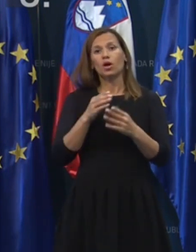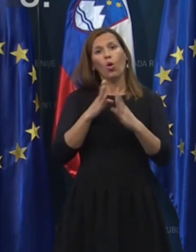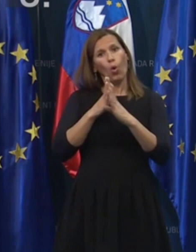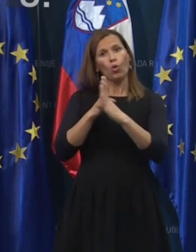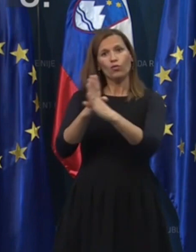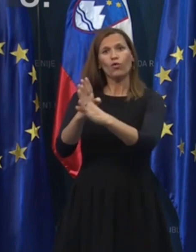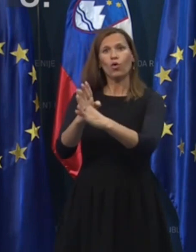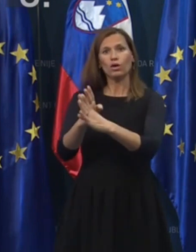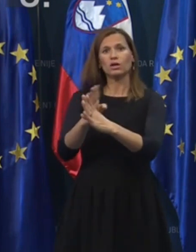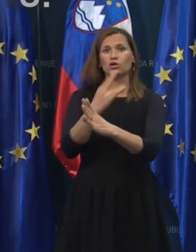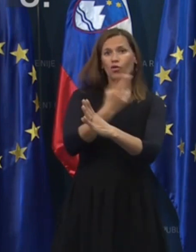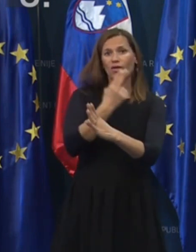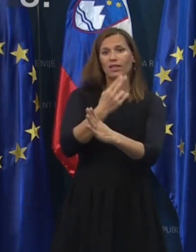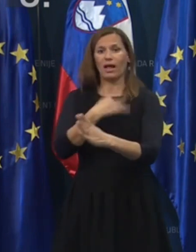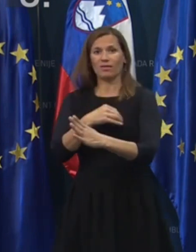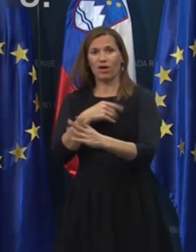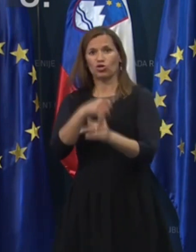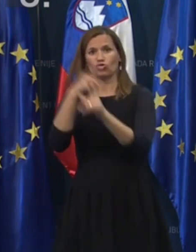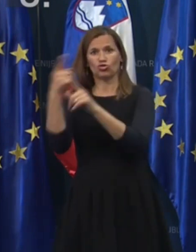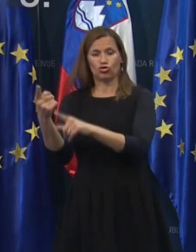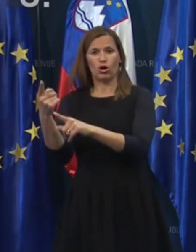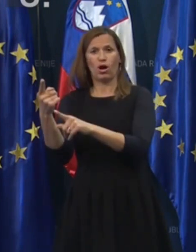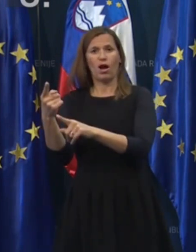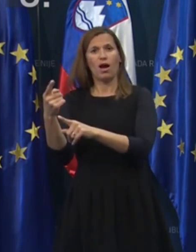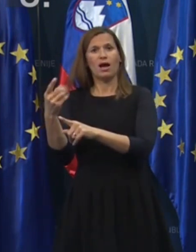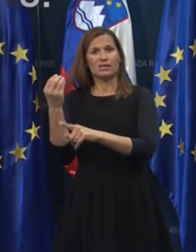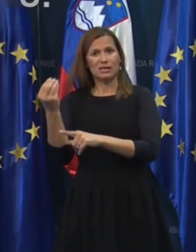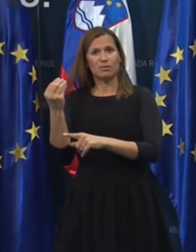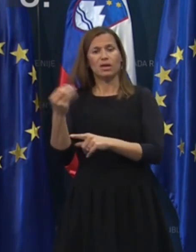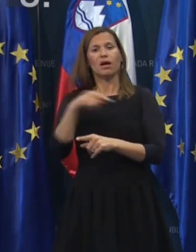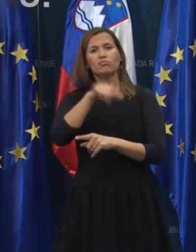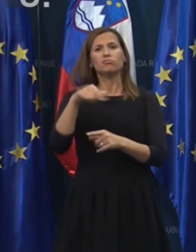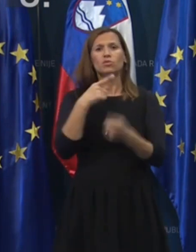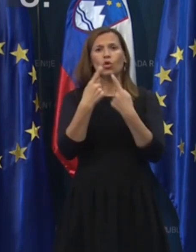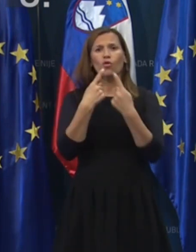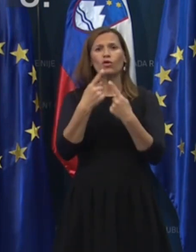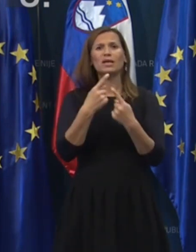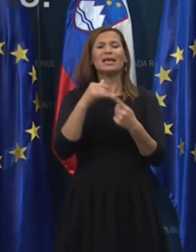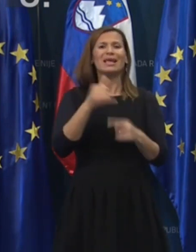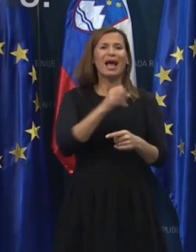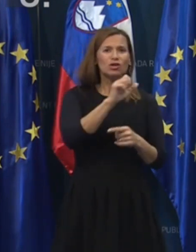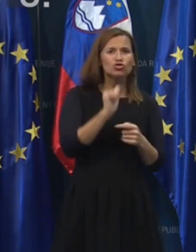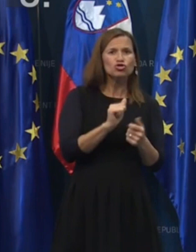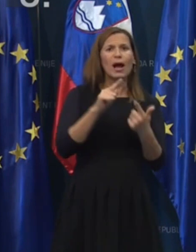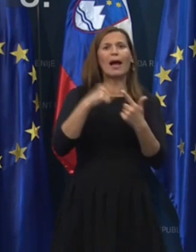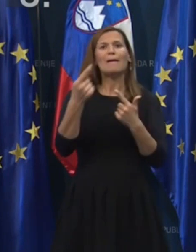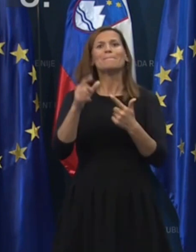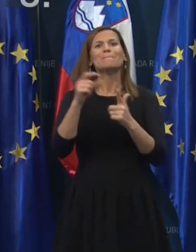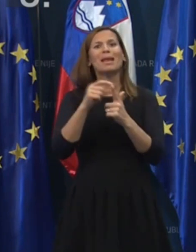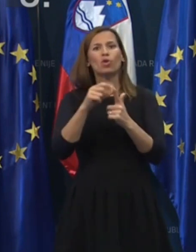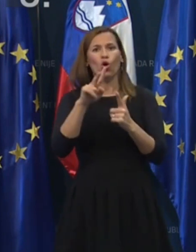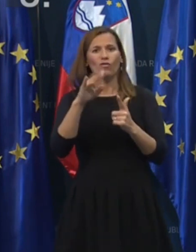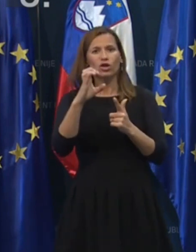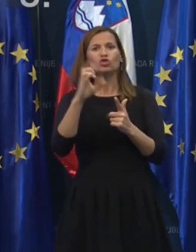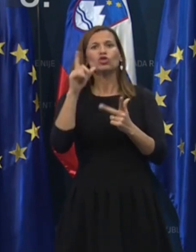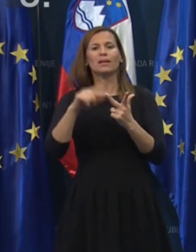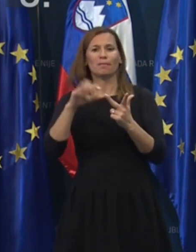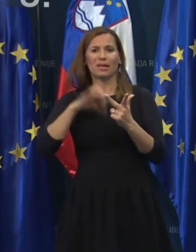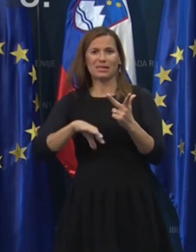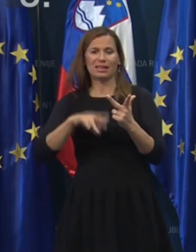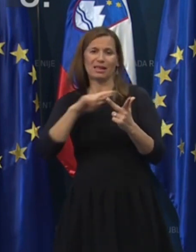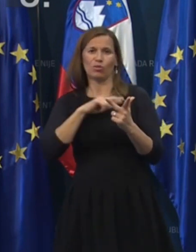se dogovorili predsednik vlade Janez Janša, hrvaški predsednik vlade Andrej Plenković in predsednik Republike